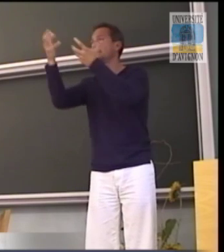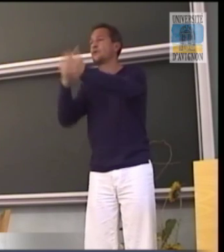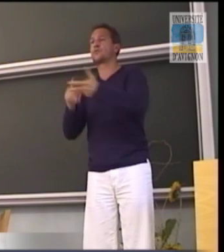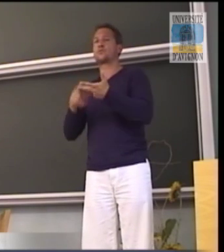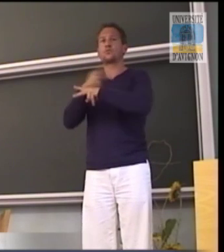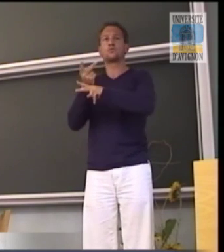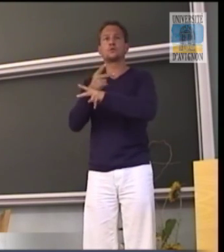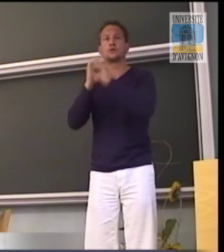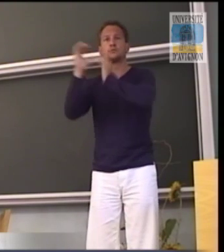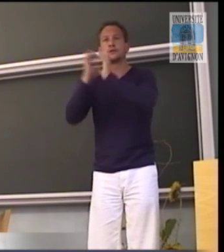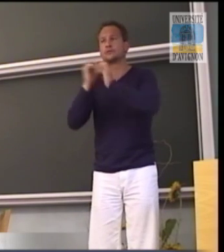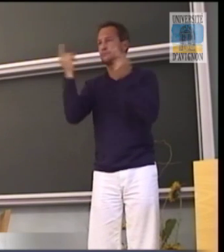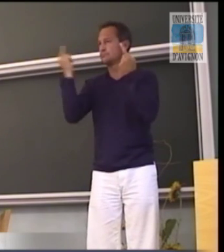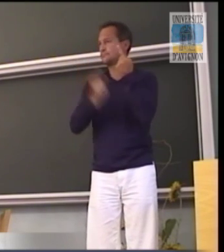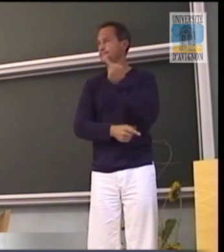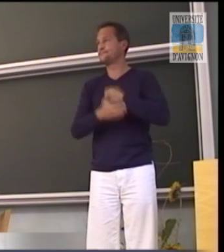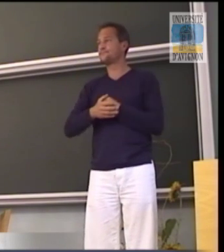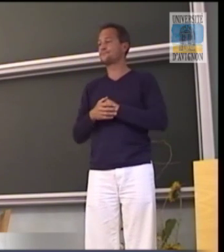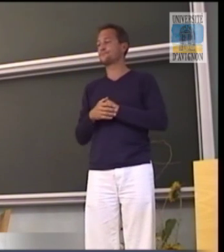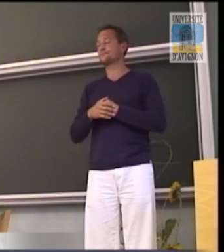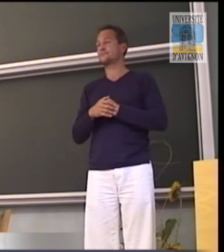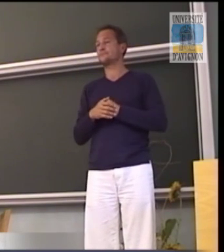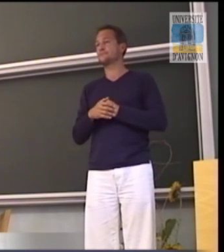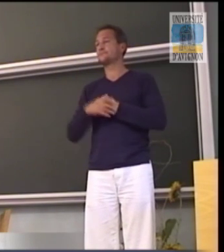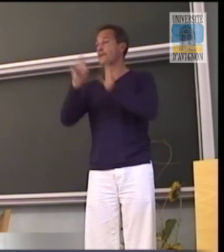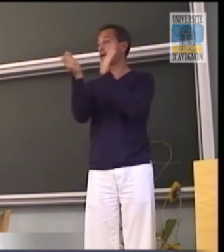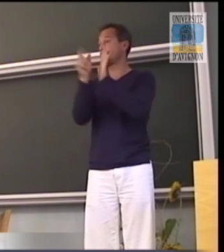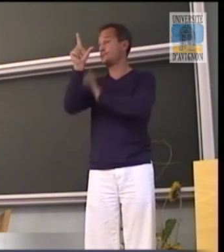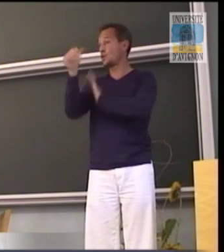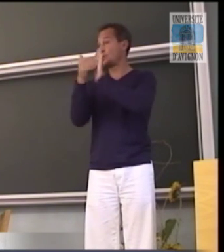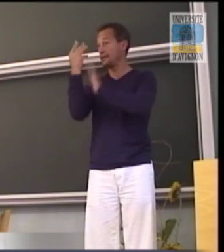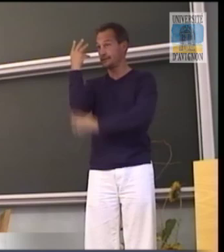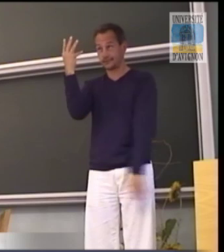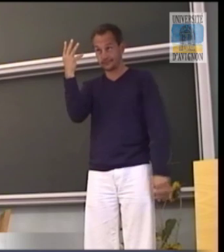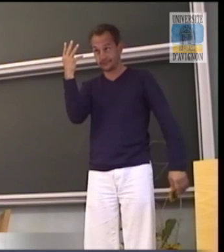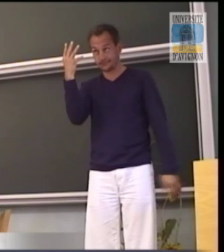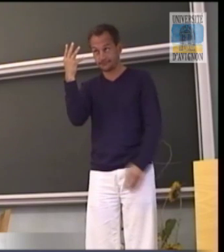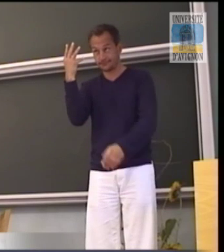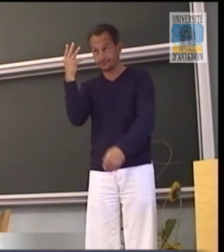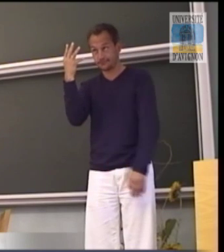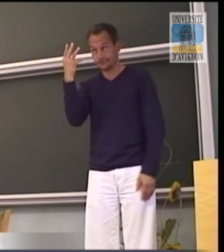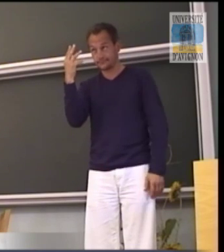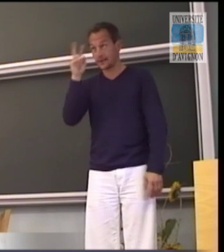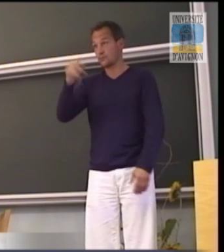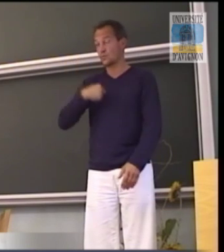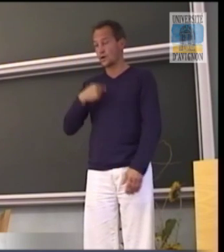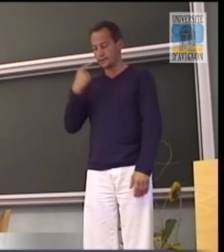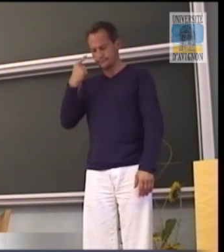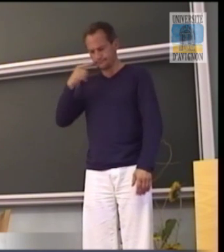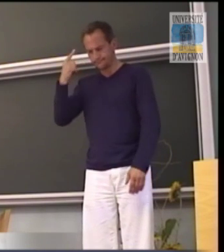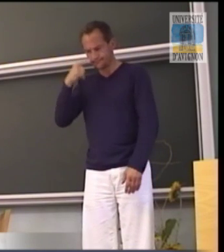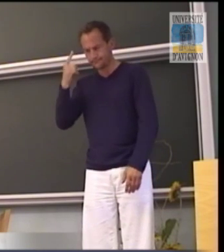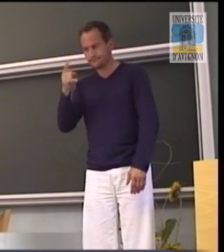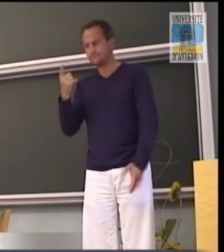communication. Et puis en 2004... je me suis rendu compte, en tant que professeur d'art dramatique au Conservatoire de la